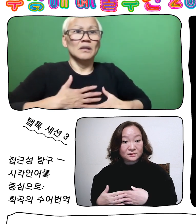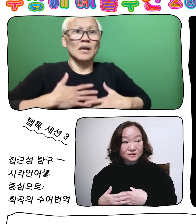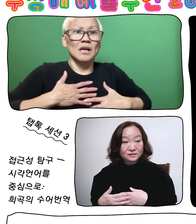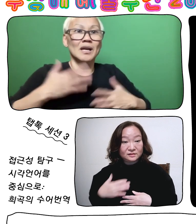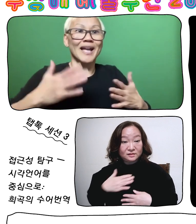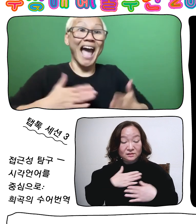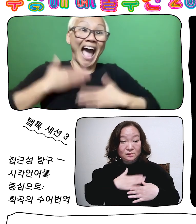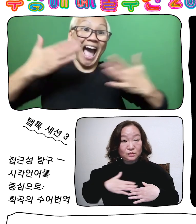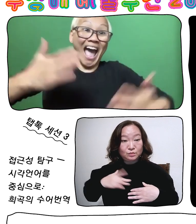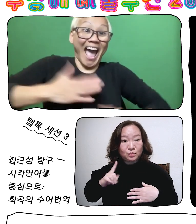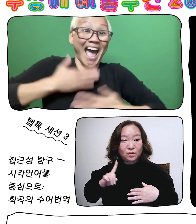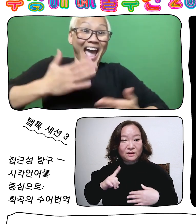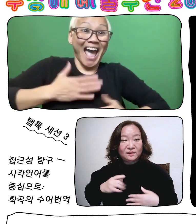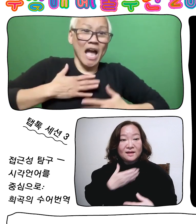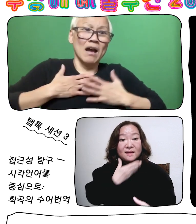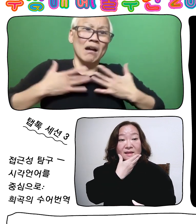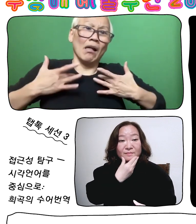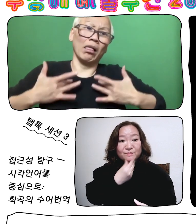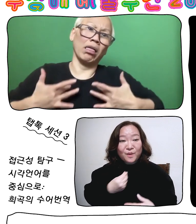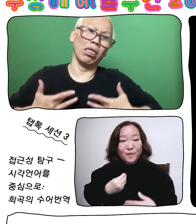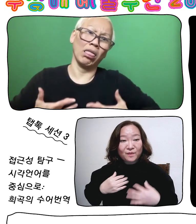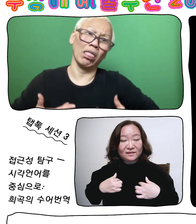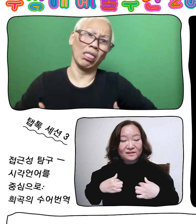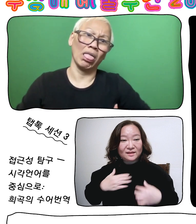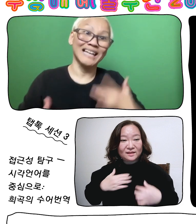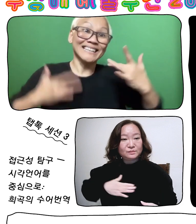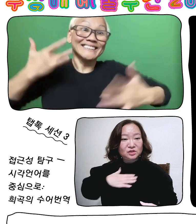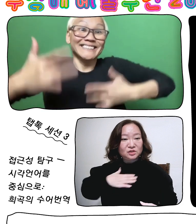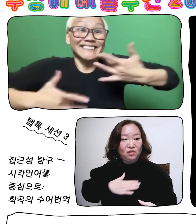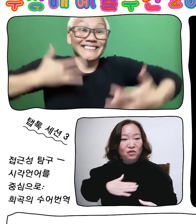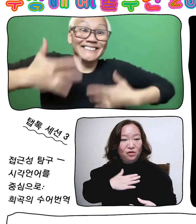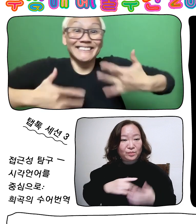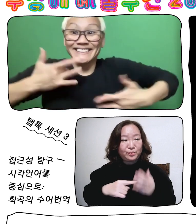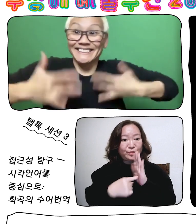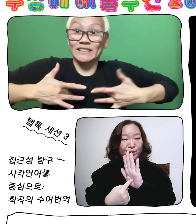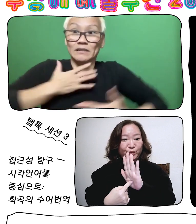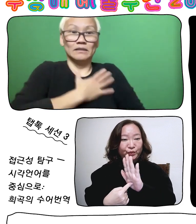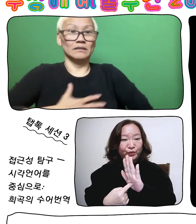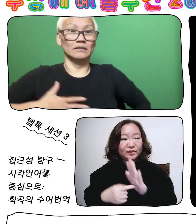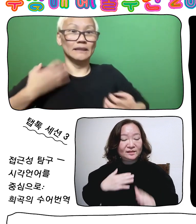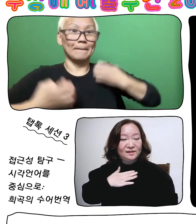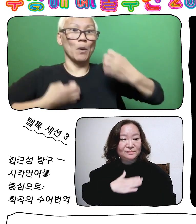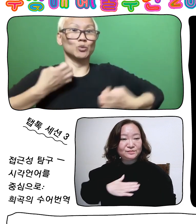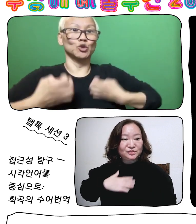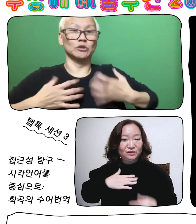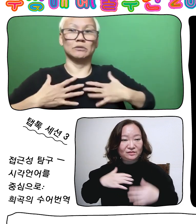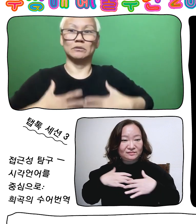가슴 부위는 행복, 슬픔 등의 감정을 표현할 수 있습니다.